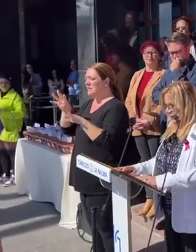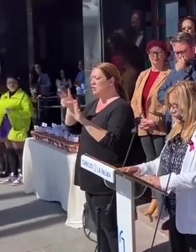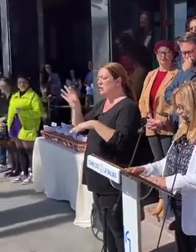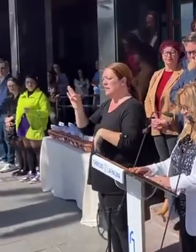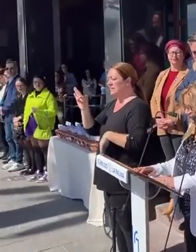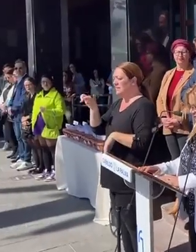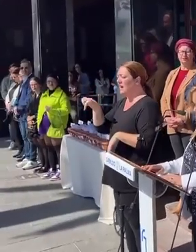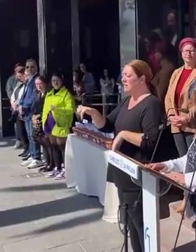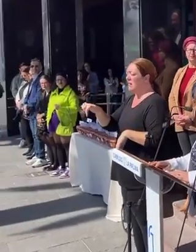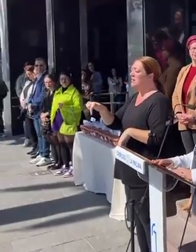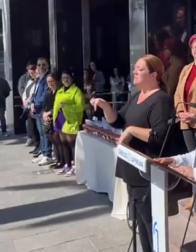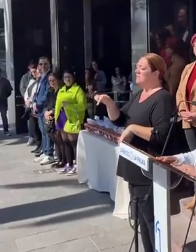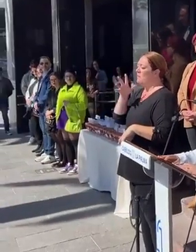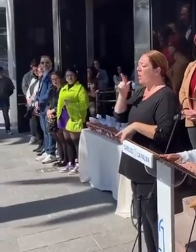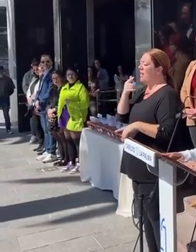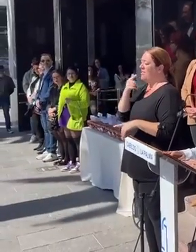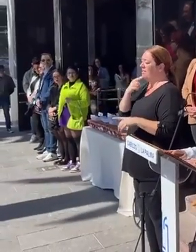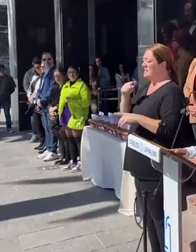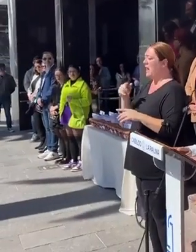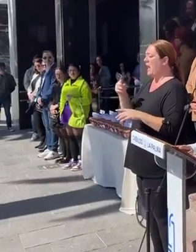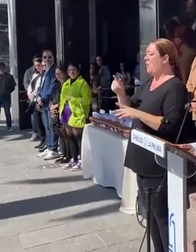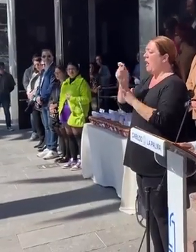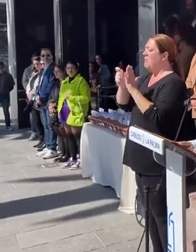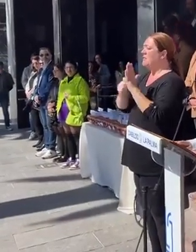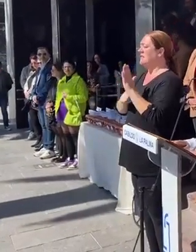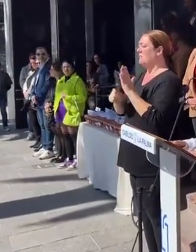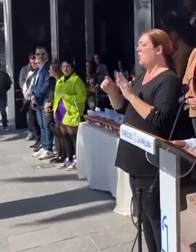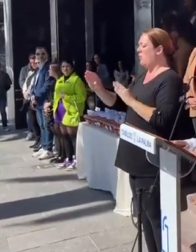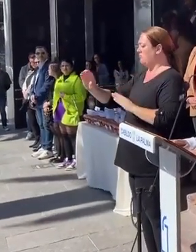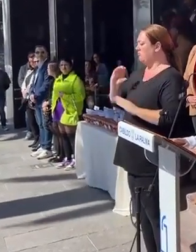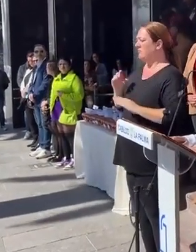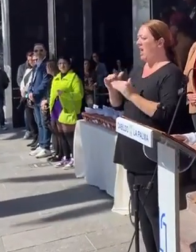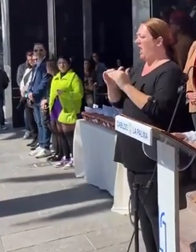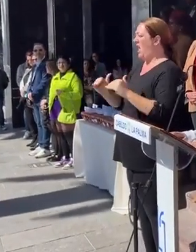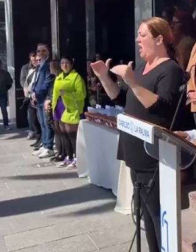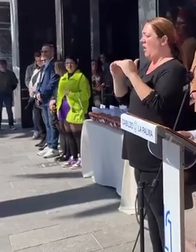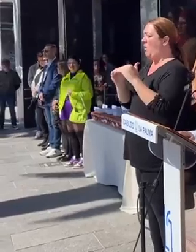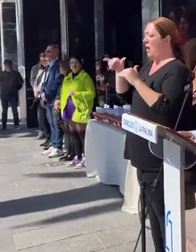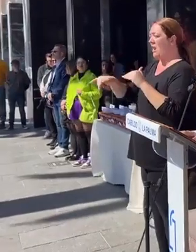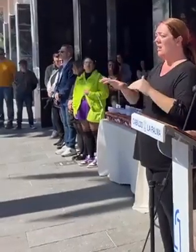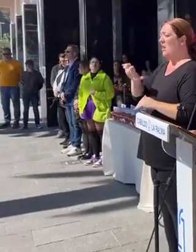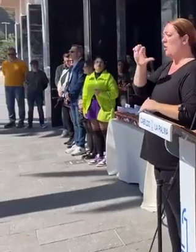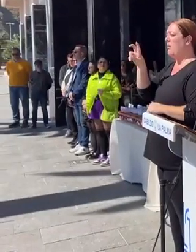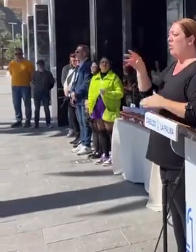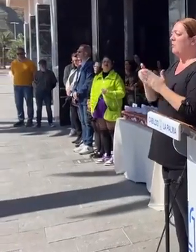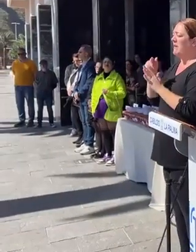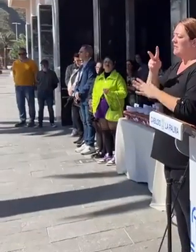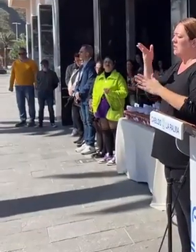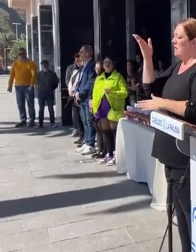2023-970, por la que se refuerza el principio de igualdad retributiva. La Directiva Europea